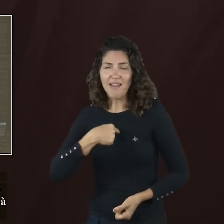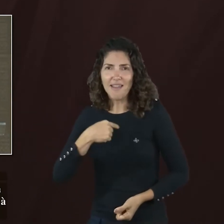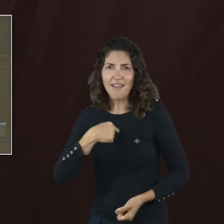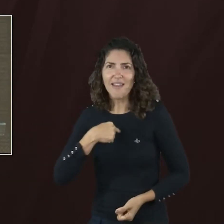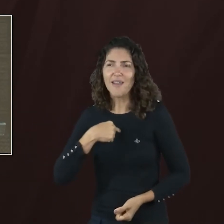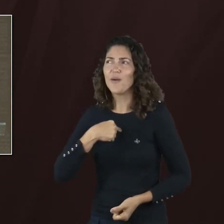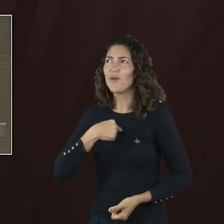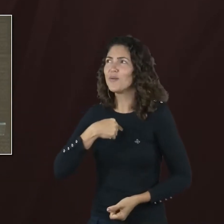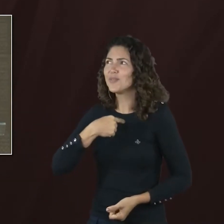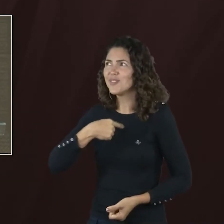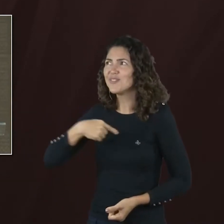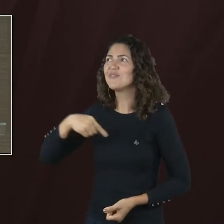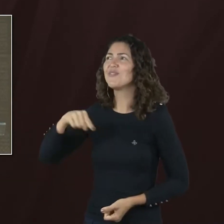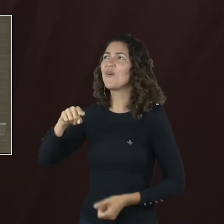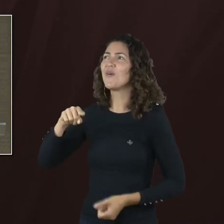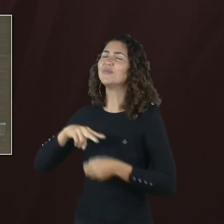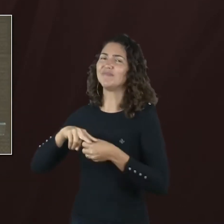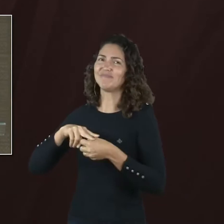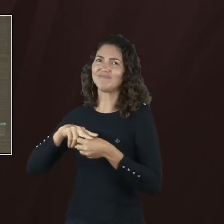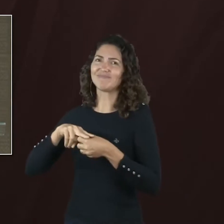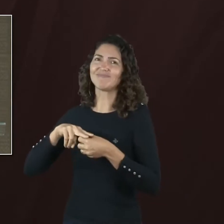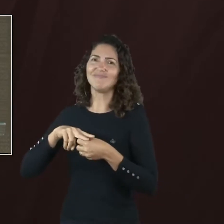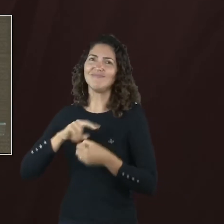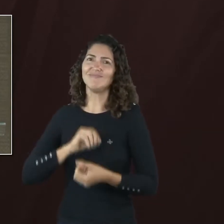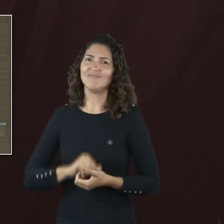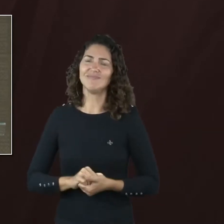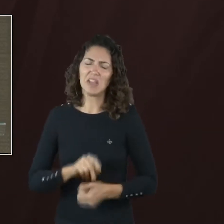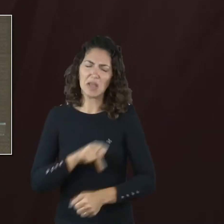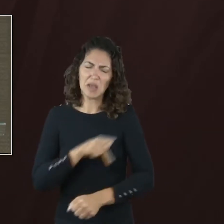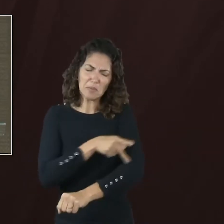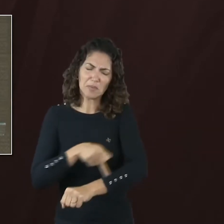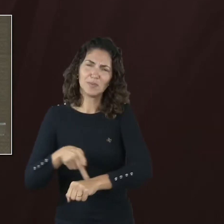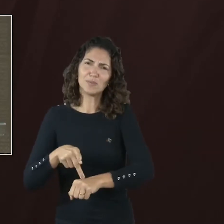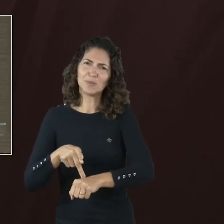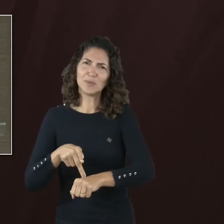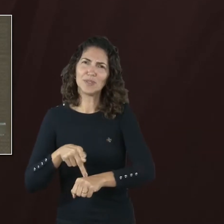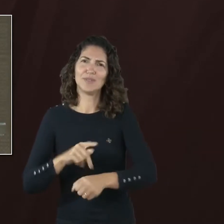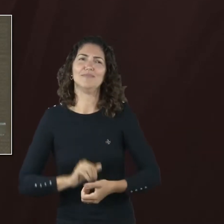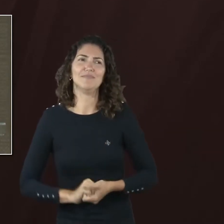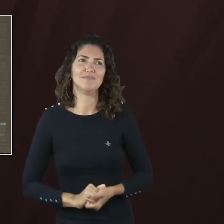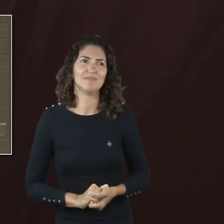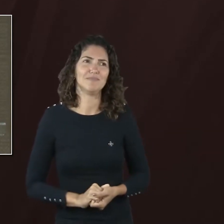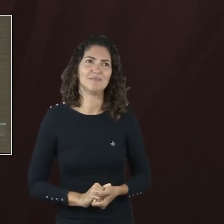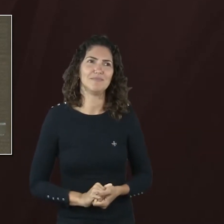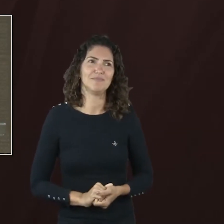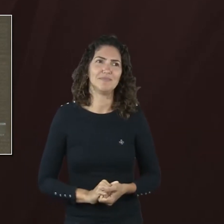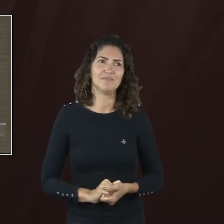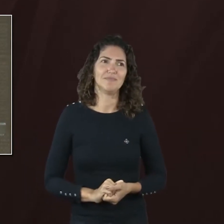Efésios 5, acho que vale a pena ver todo o trabalho do Espírito. Efésios 5.